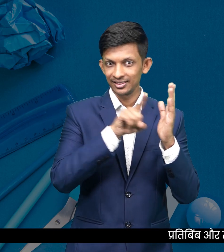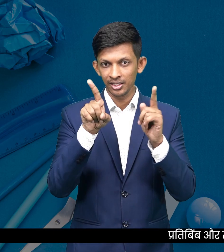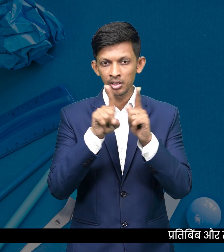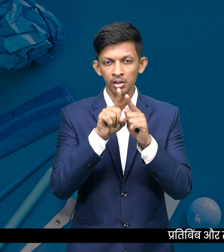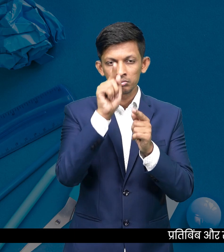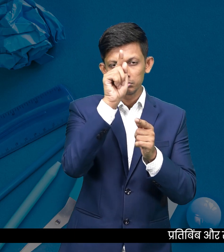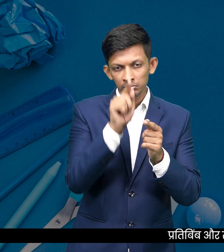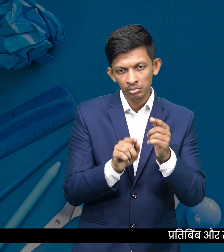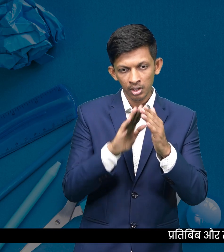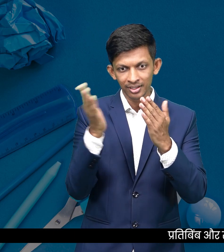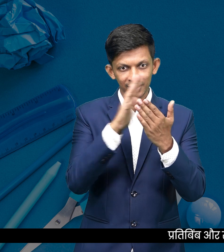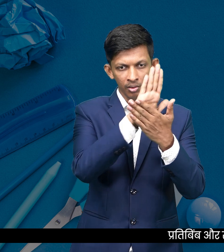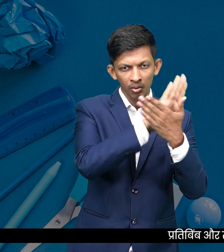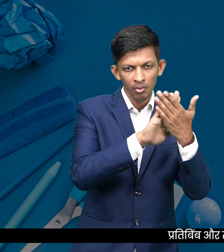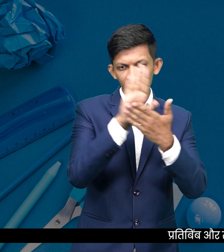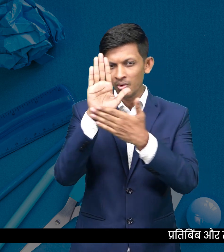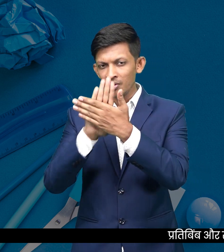प्रतिबिंब और सममित आंकड़े।